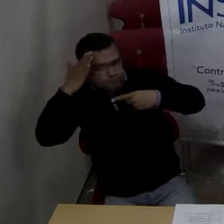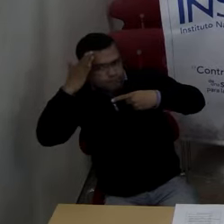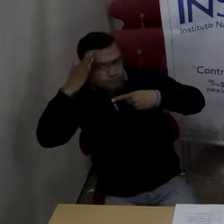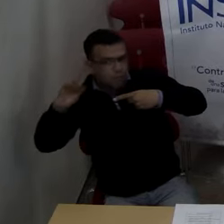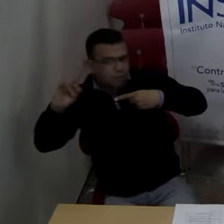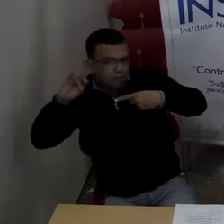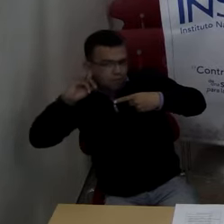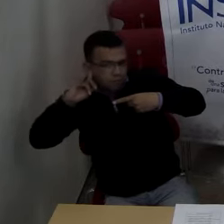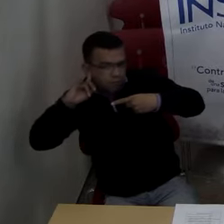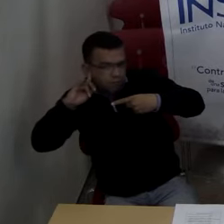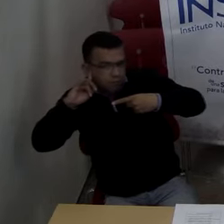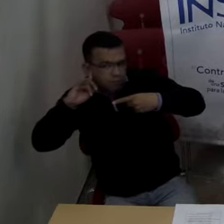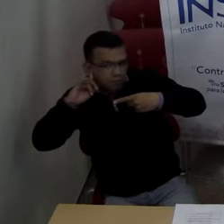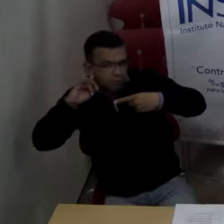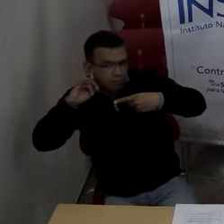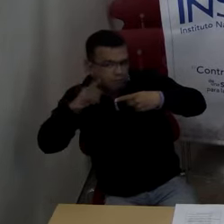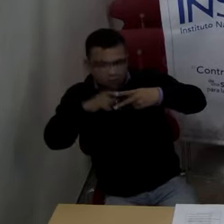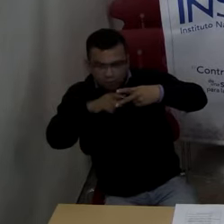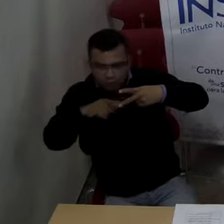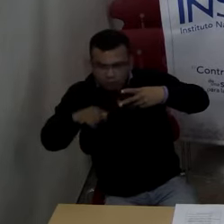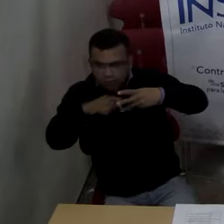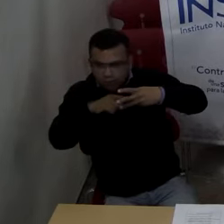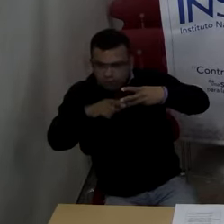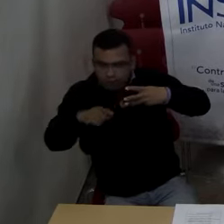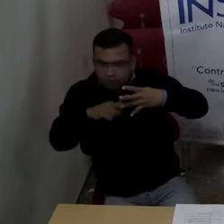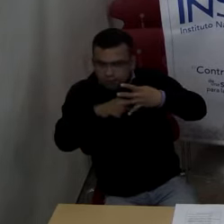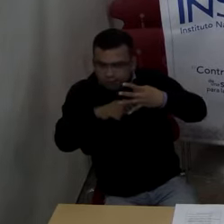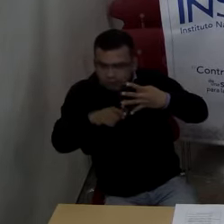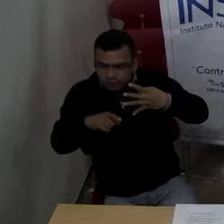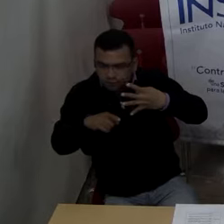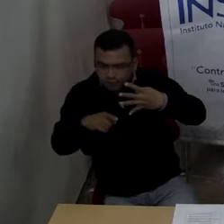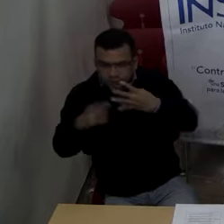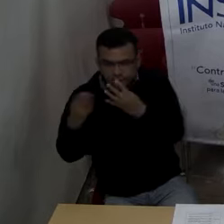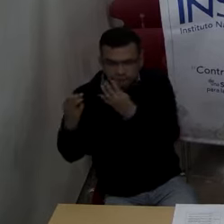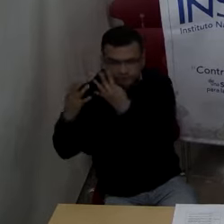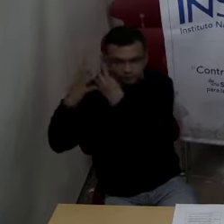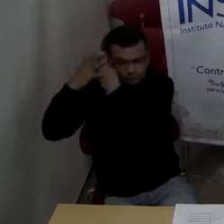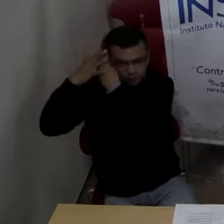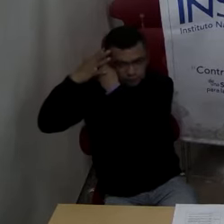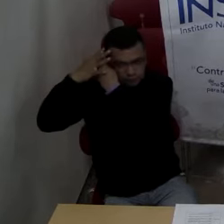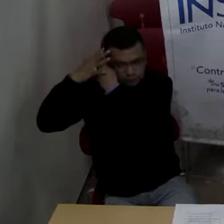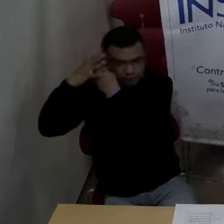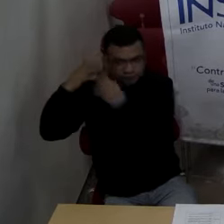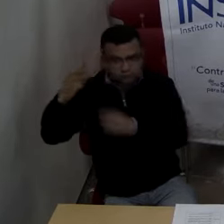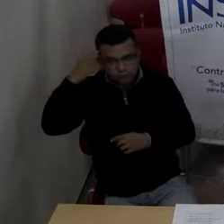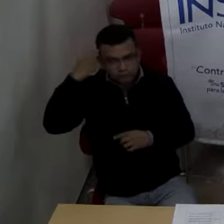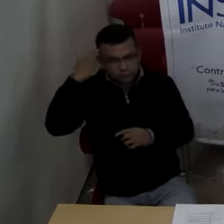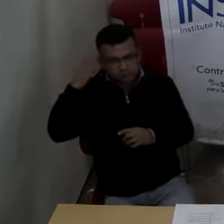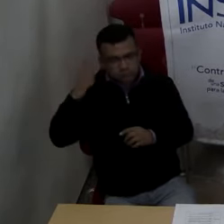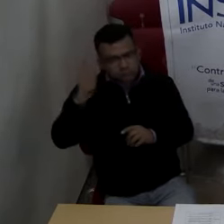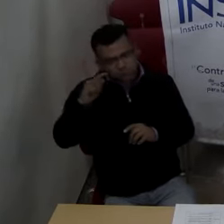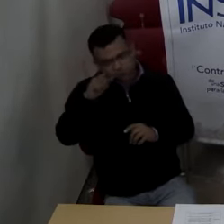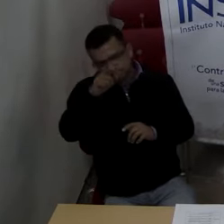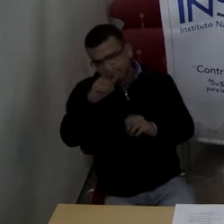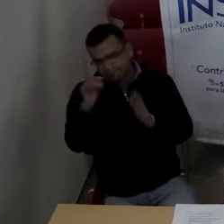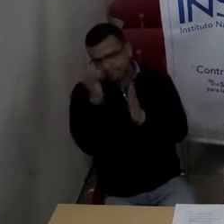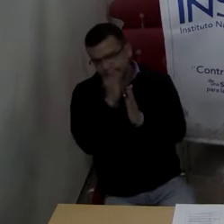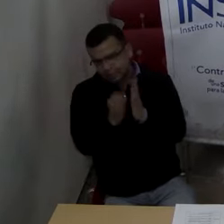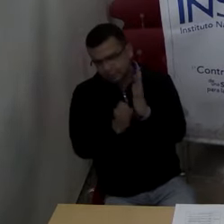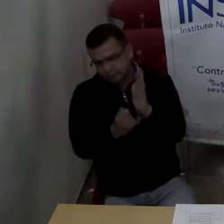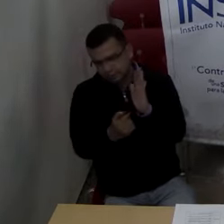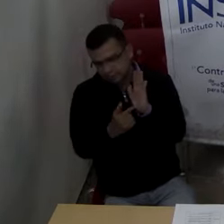En el gráfico que ustedes van a encontrar en las diapositivas, podemos recordar de manera